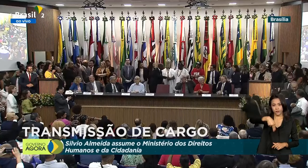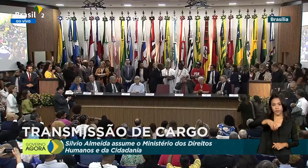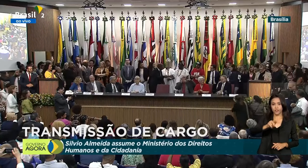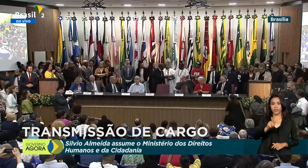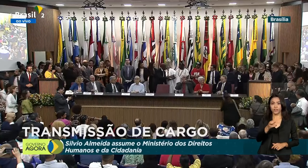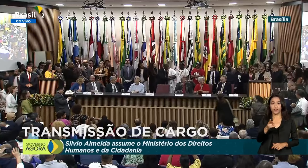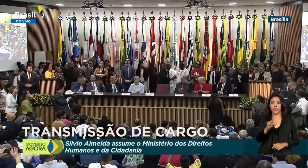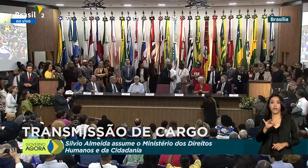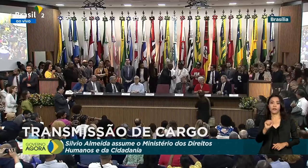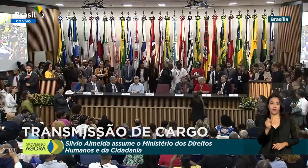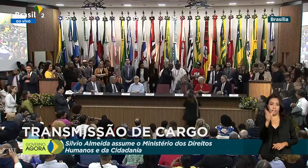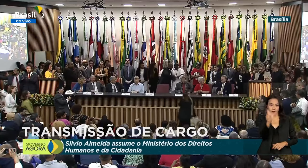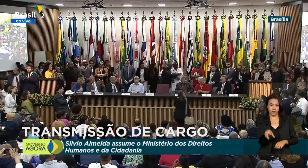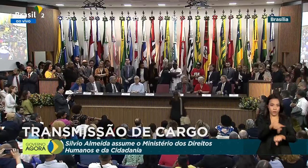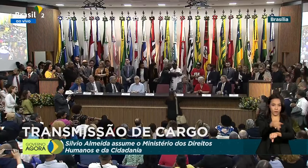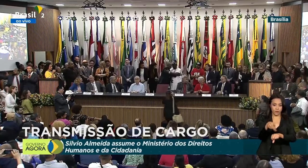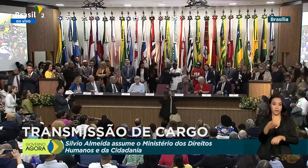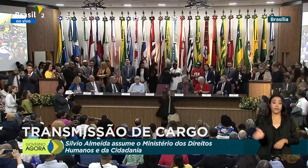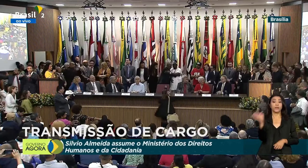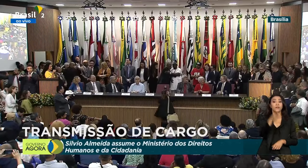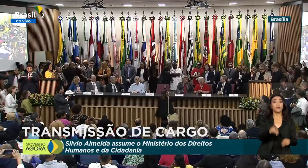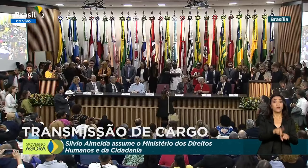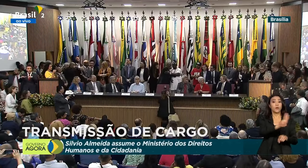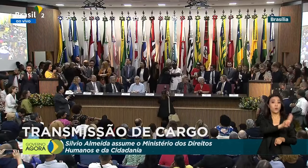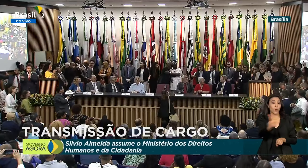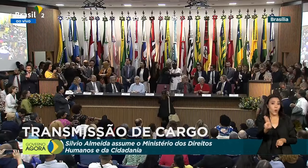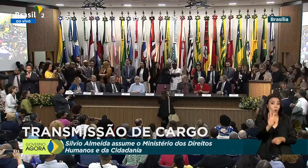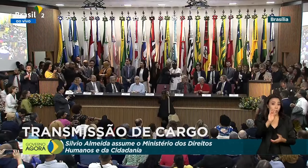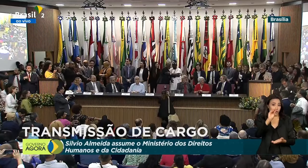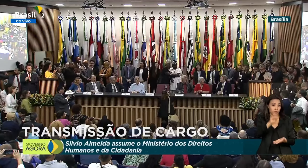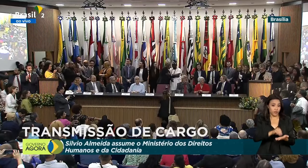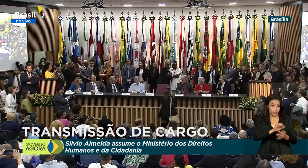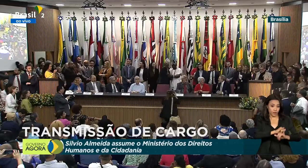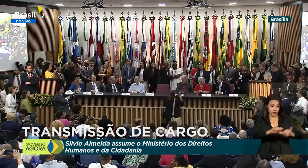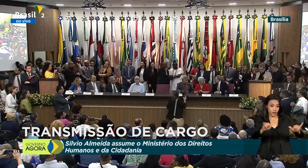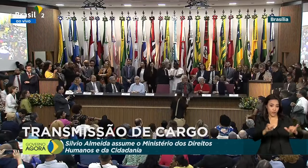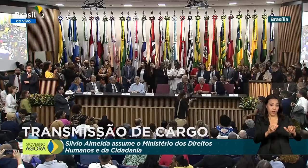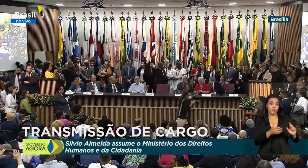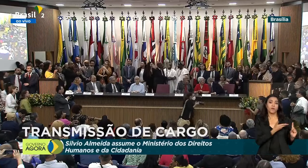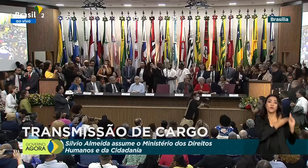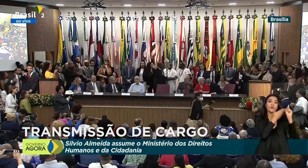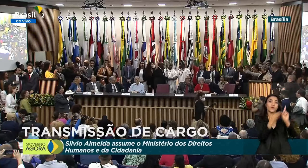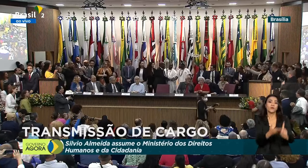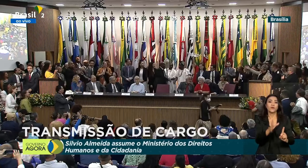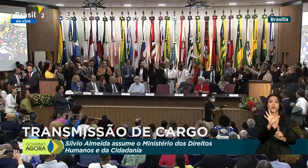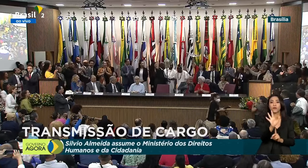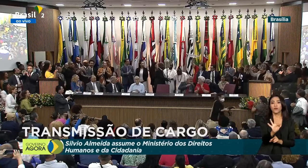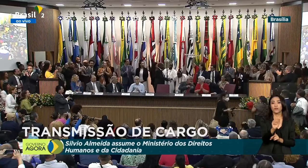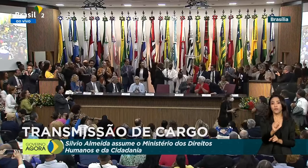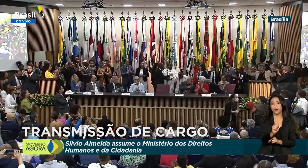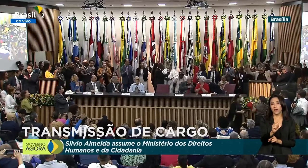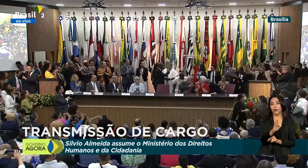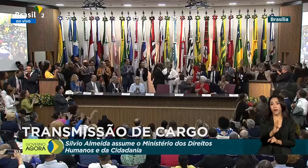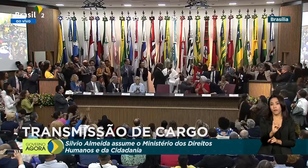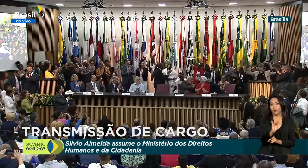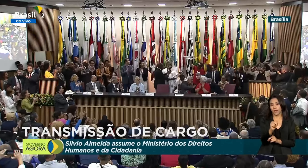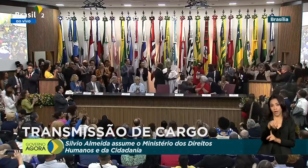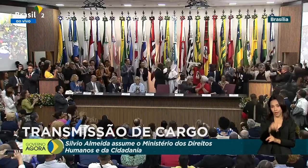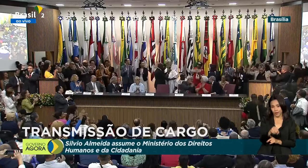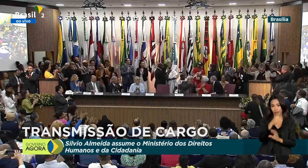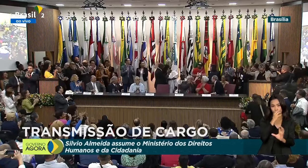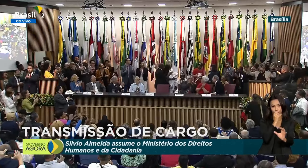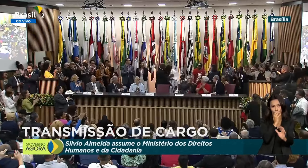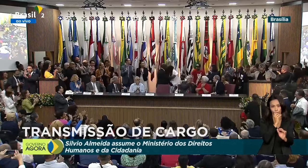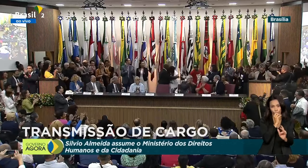registramos ainda também a presença marcante aí do nosso amigo Fabiano o trompetista que rodou o Brasil inteiro aí